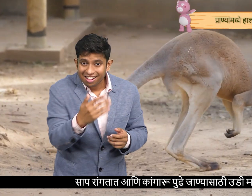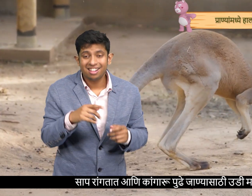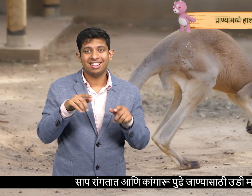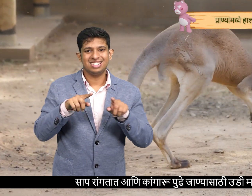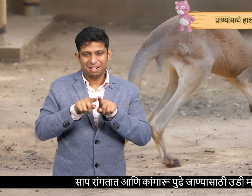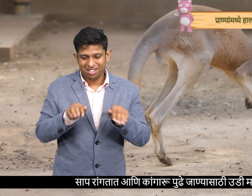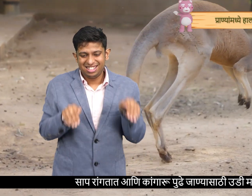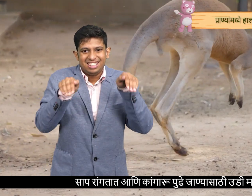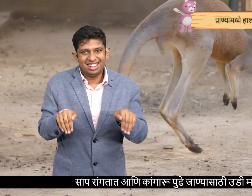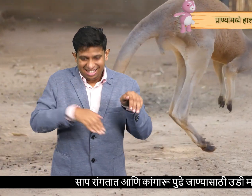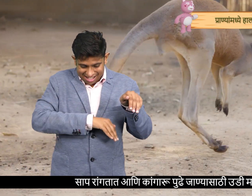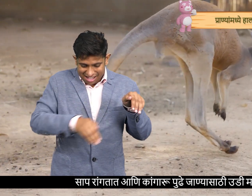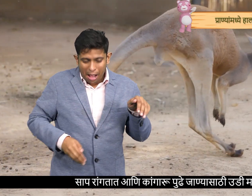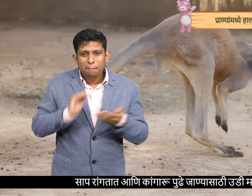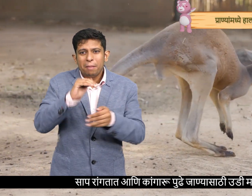मारतात.